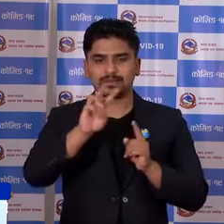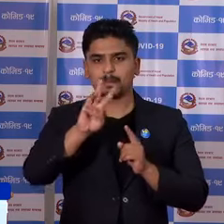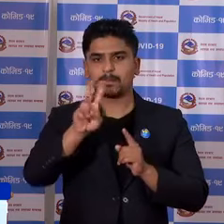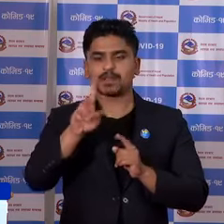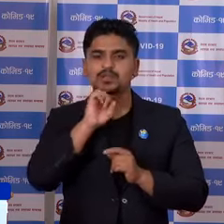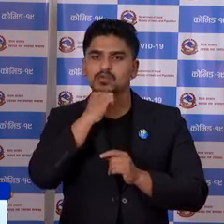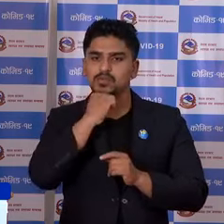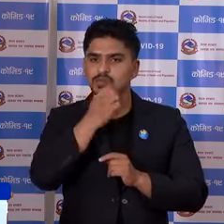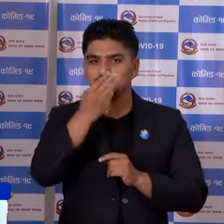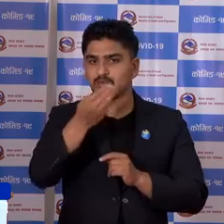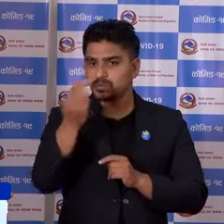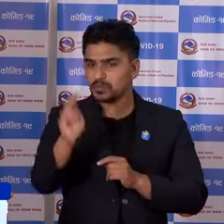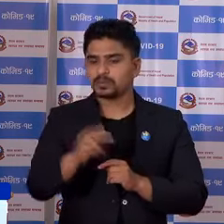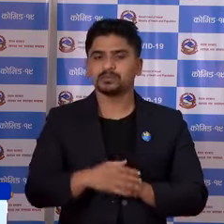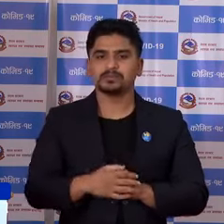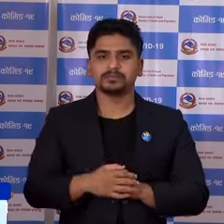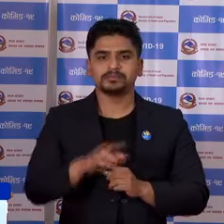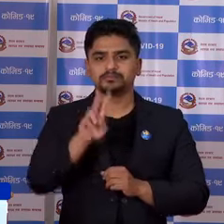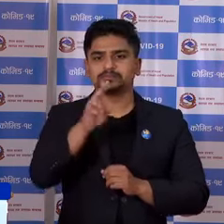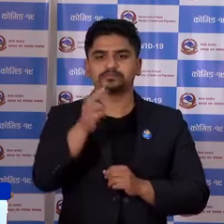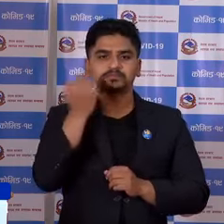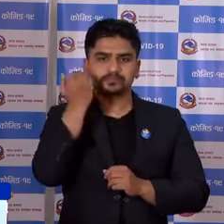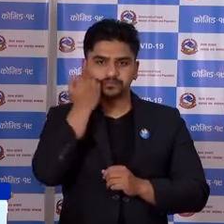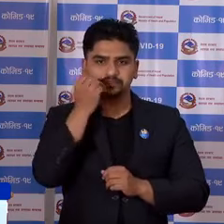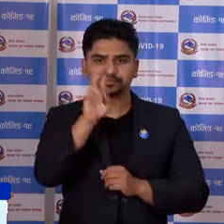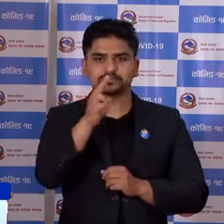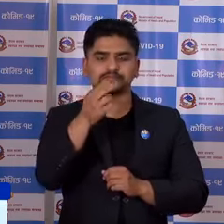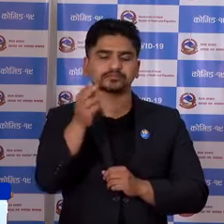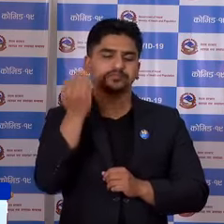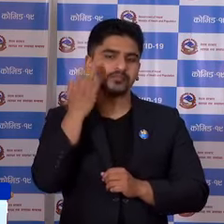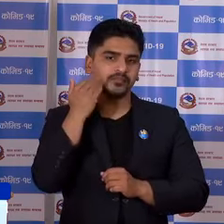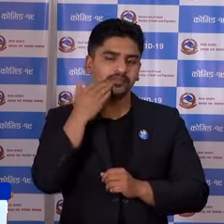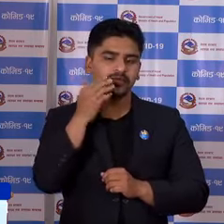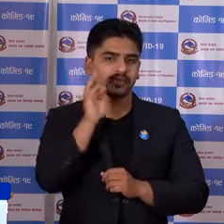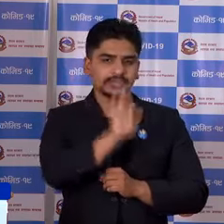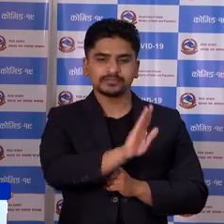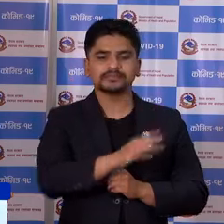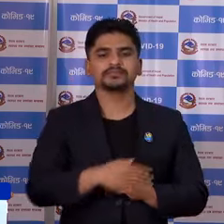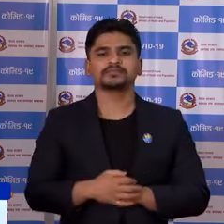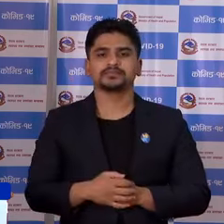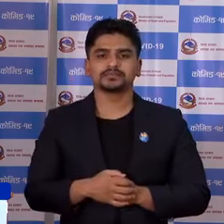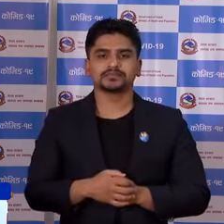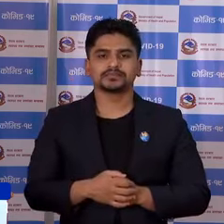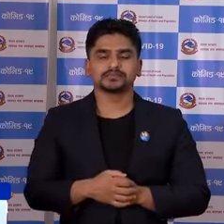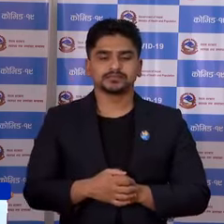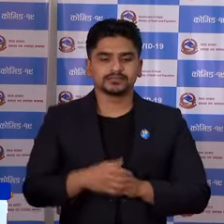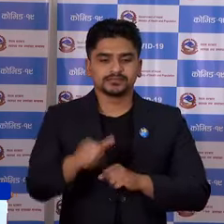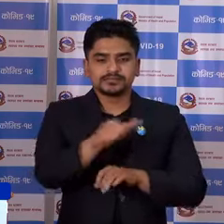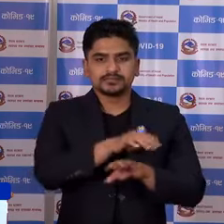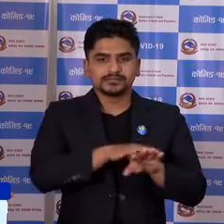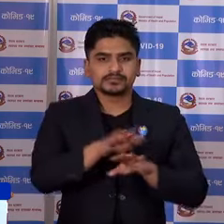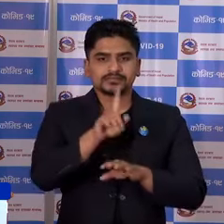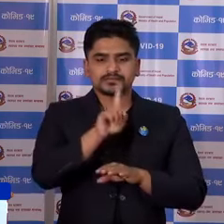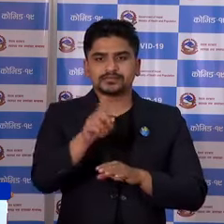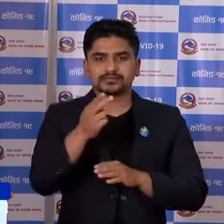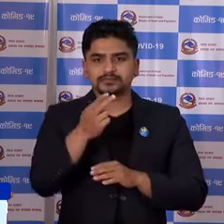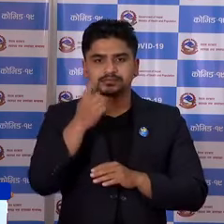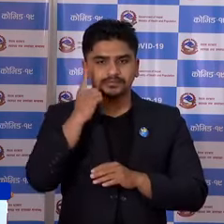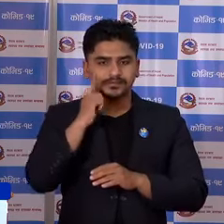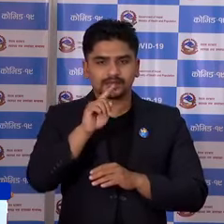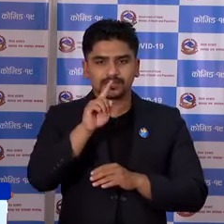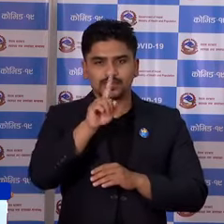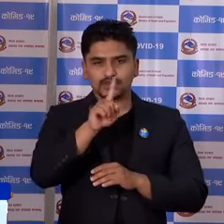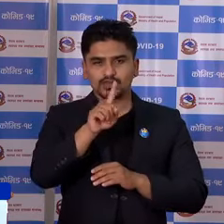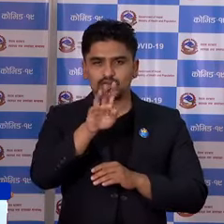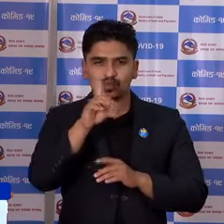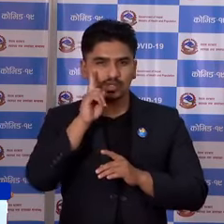वर्ष उमेरका हुनुहुन्थ्यो, 2 पुरुष र 2 महिलाहरू रहनुभएको छ। उहाँहरू 11-14